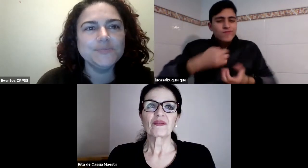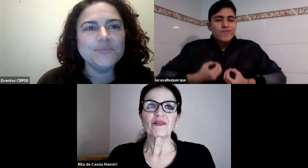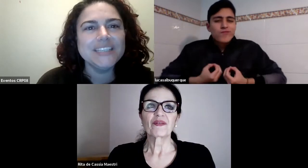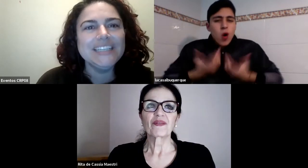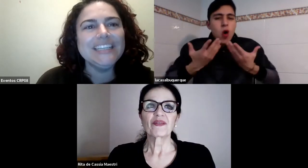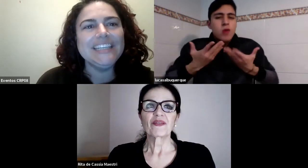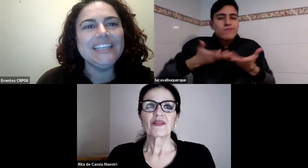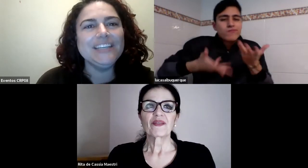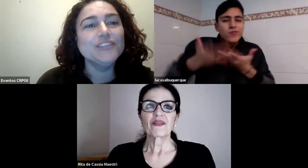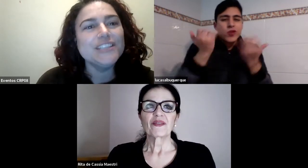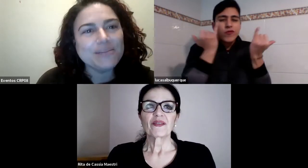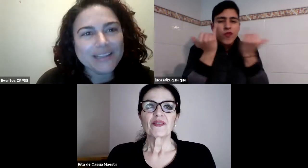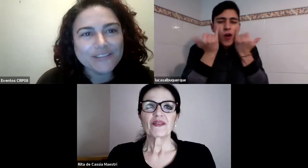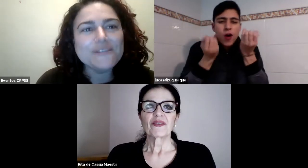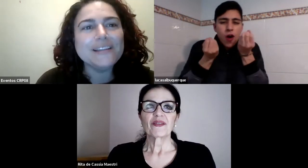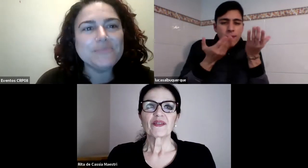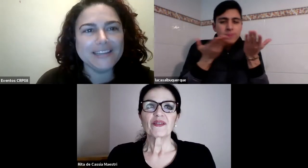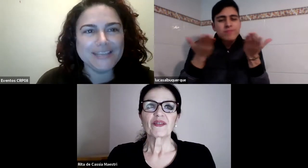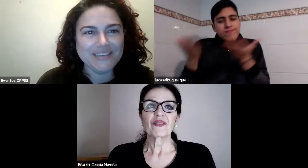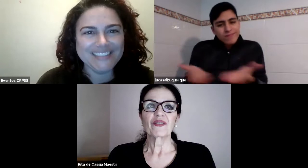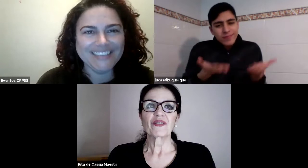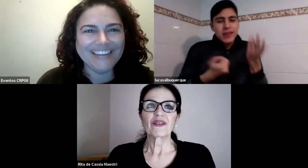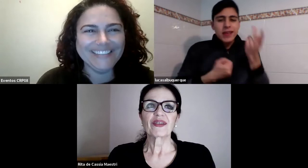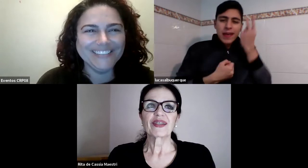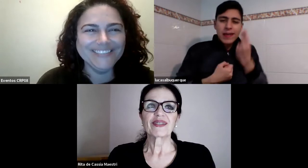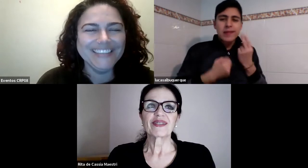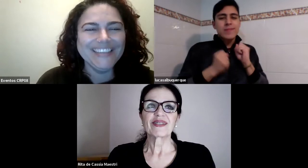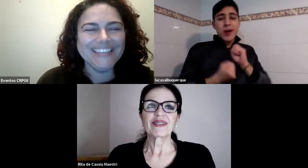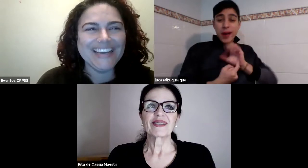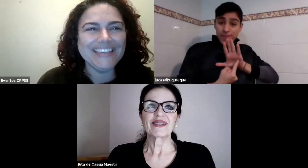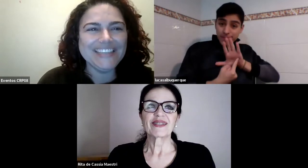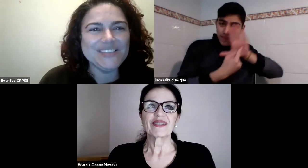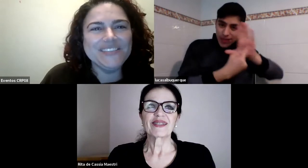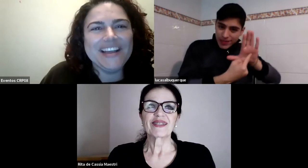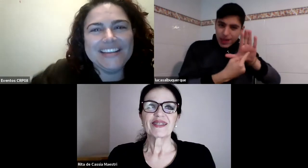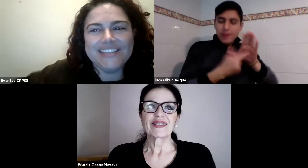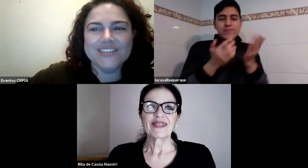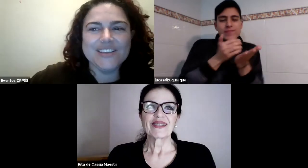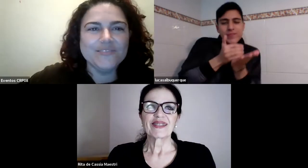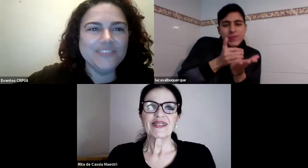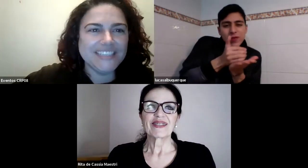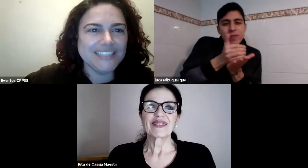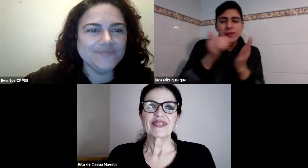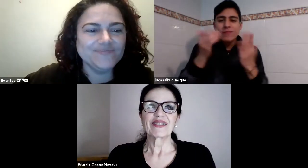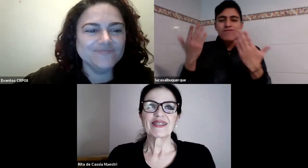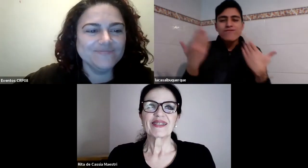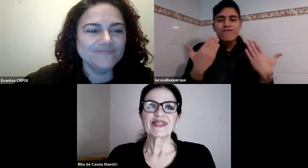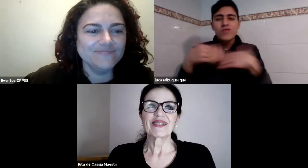informações. E vou deixar a palavra com ela para ela se apresentar, então, e dar início a essa nossa